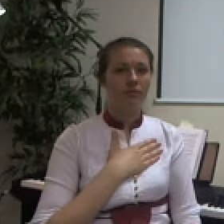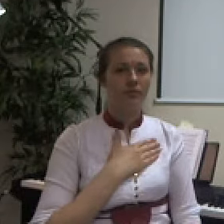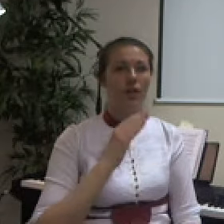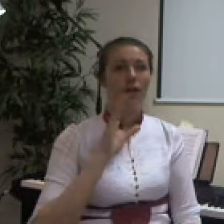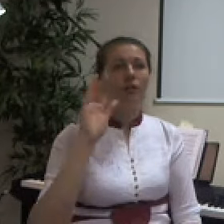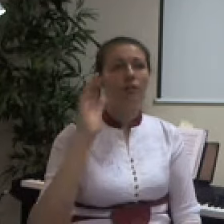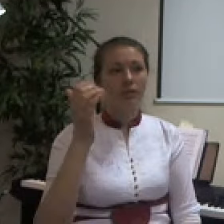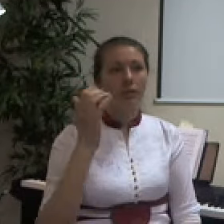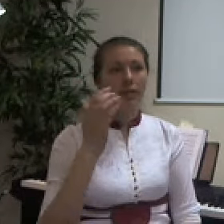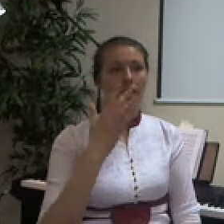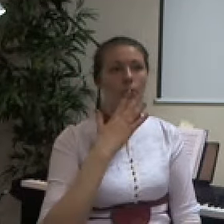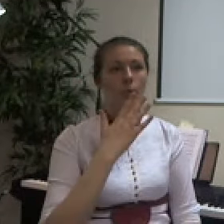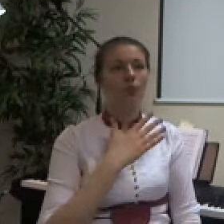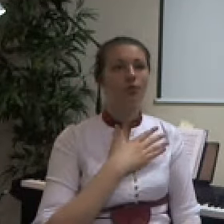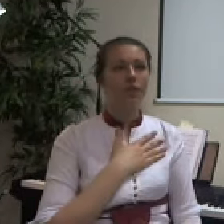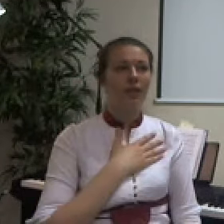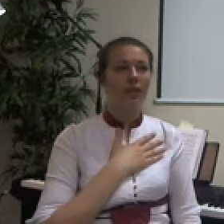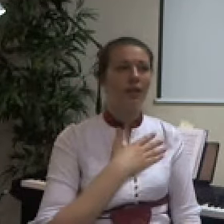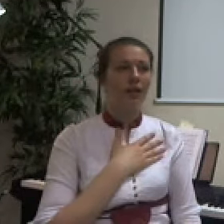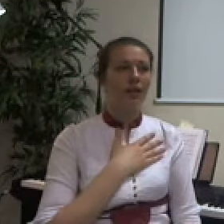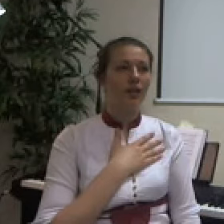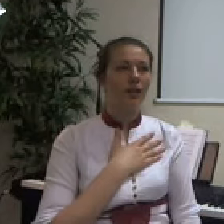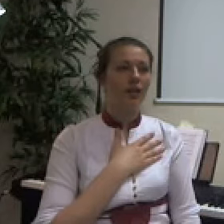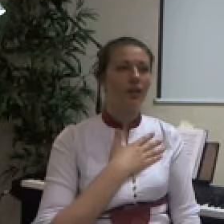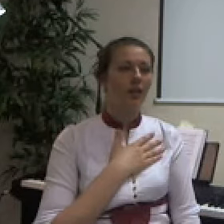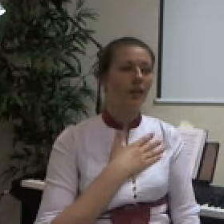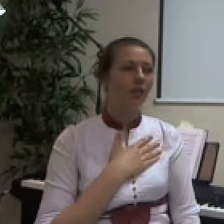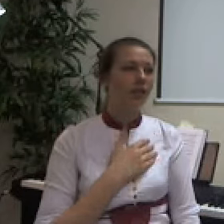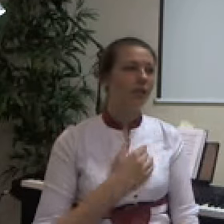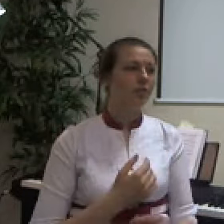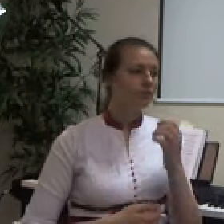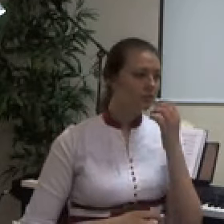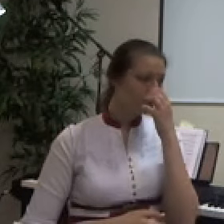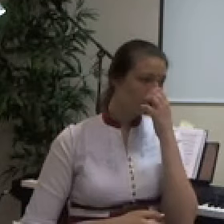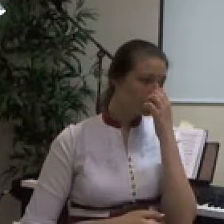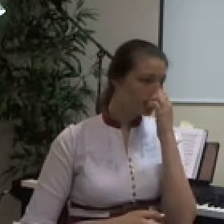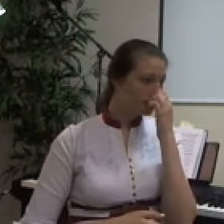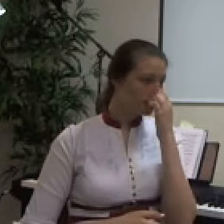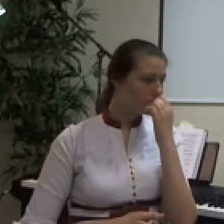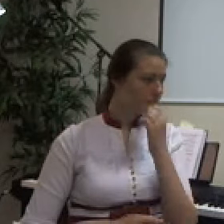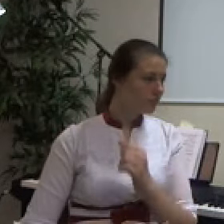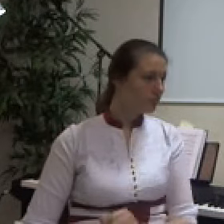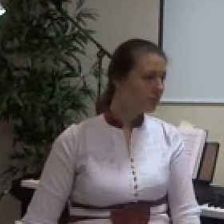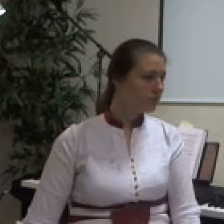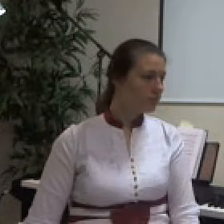твоєї любові.